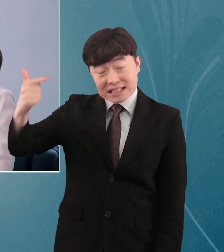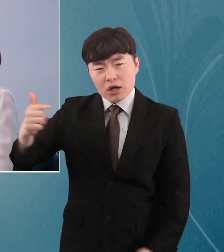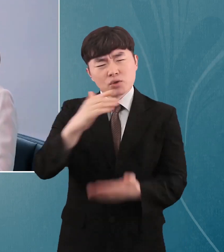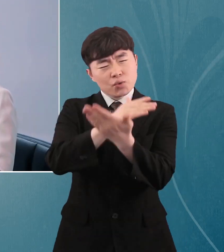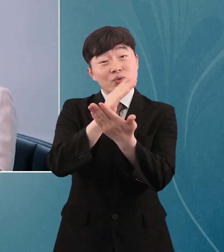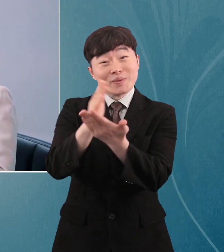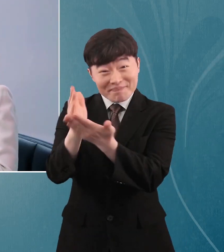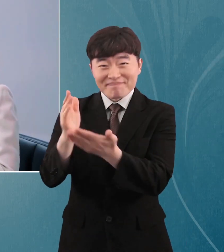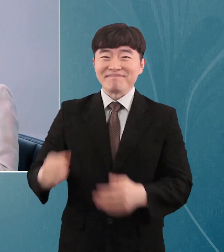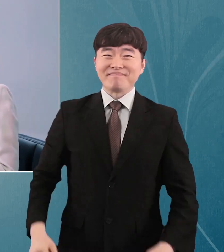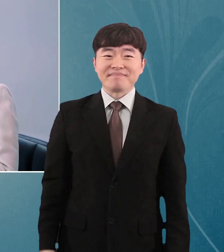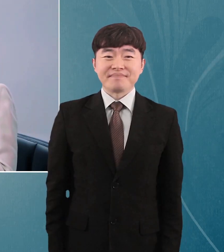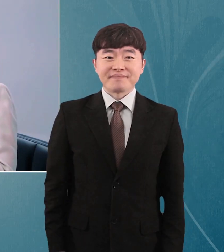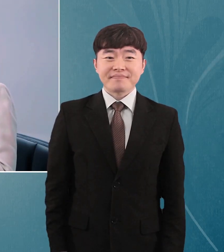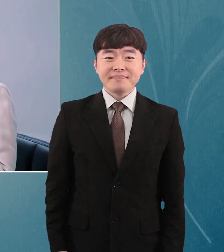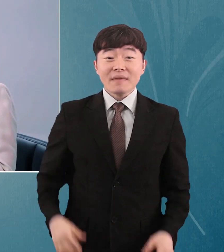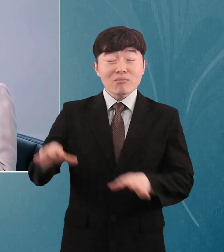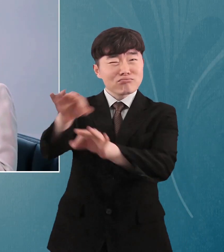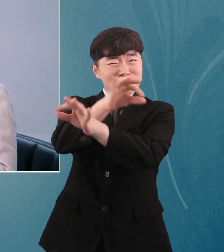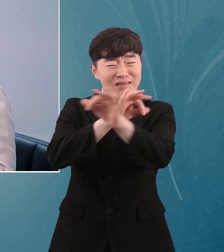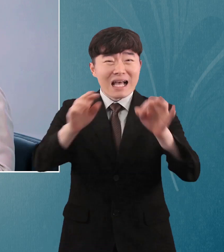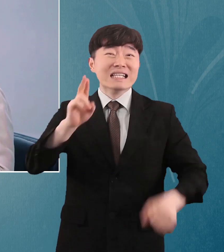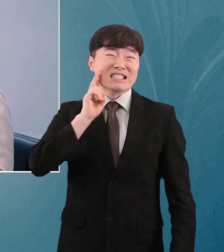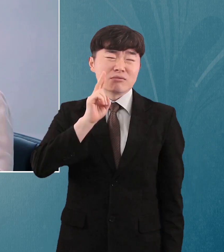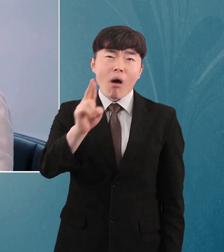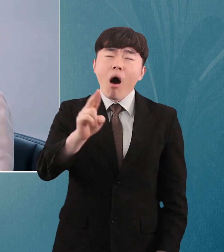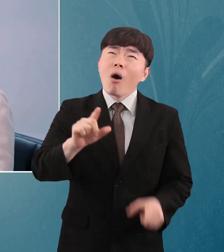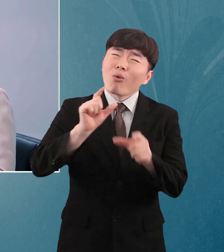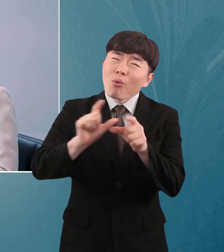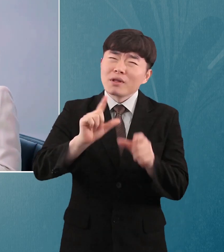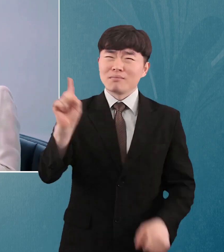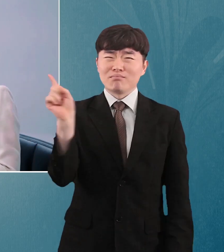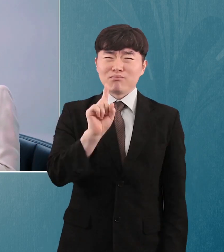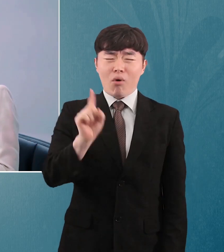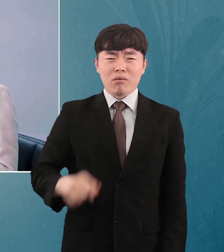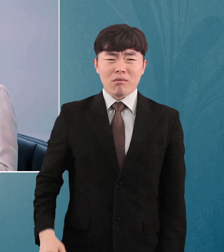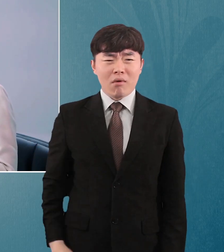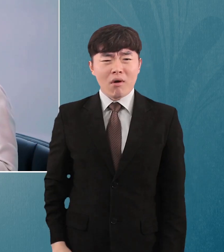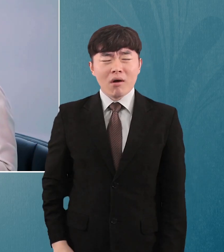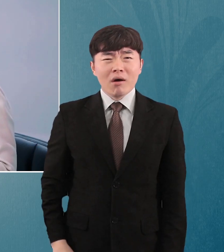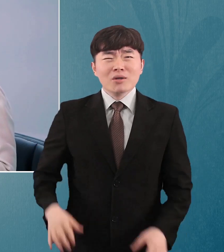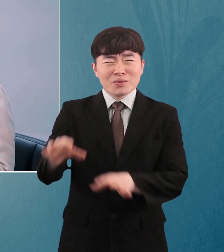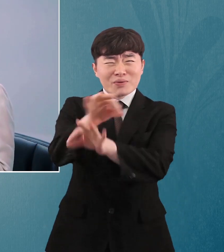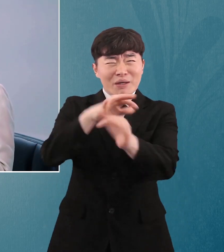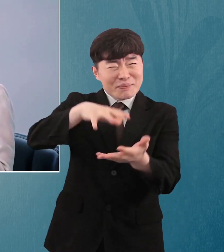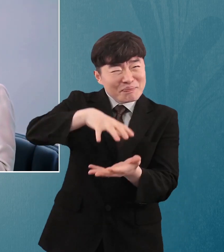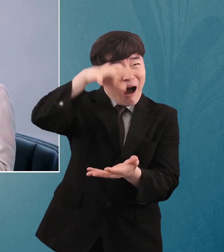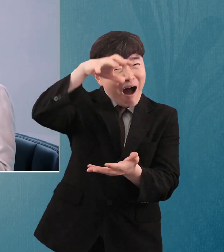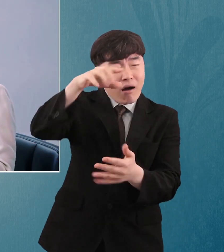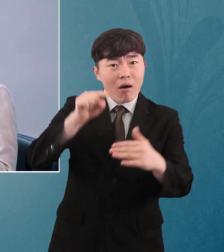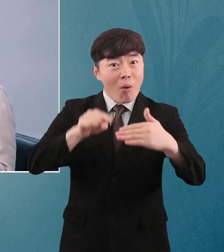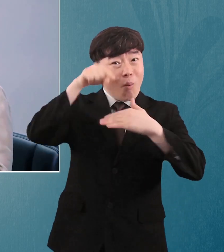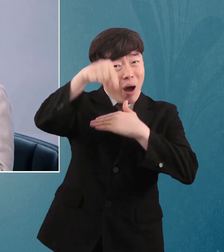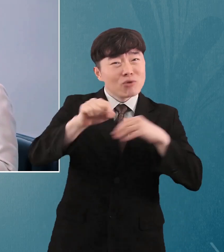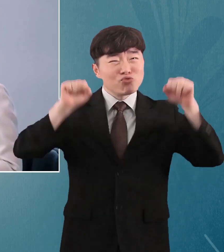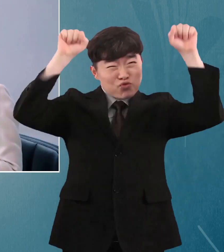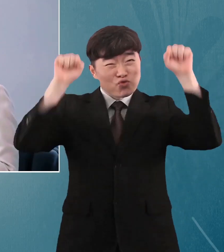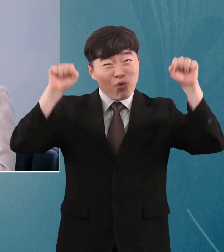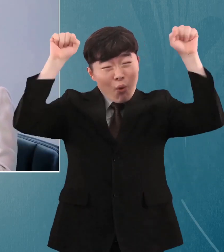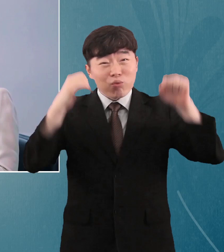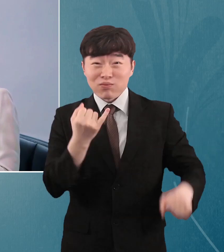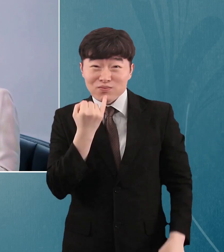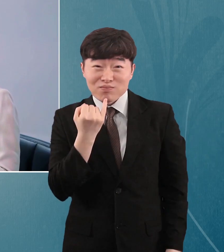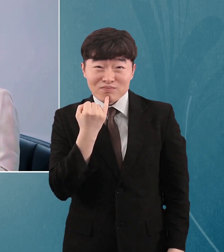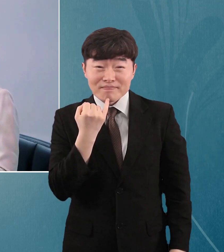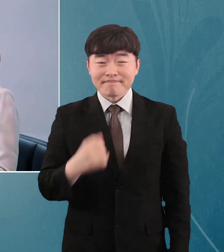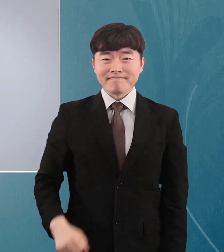다음 질문입니다. 이 미세먼지가 높은 날에 고민이 참 되는 게 이 미세먼지가 심한 날에는 야외 운동을 해도 괜찮은 건지